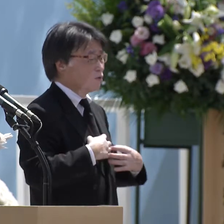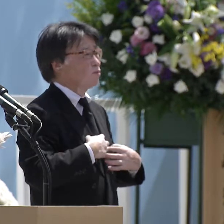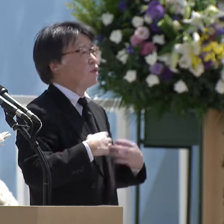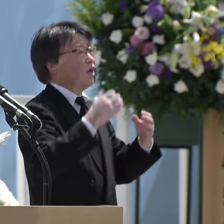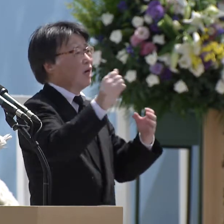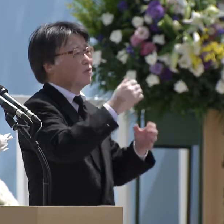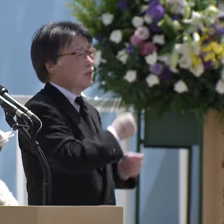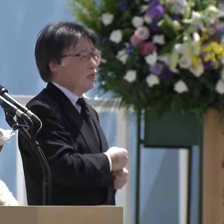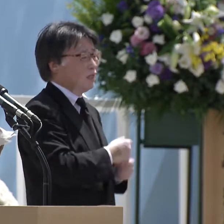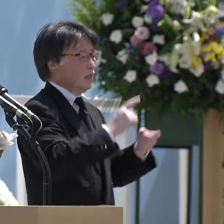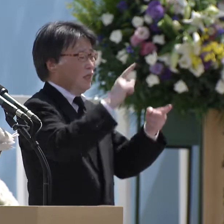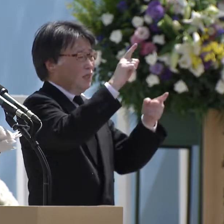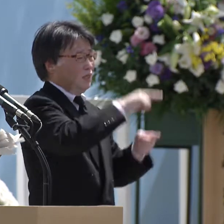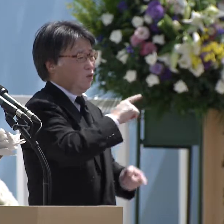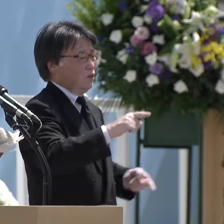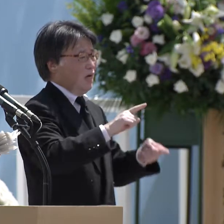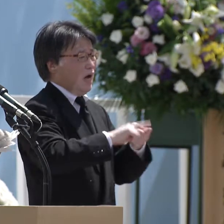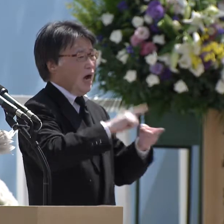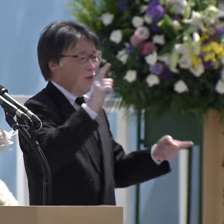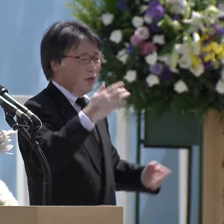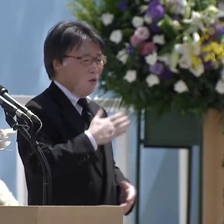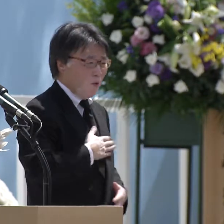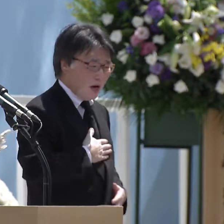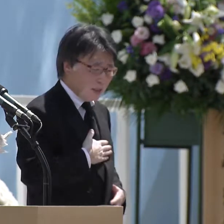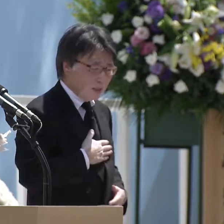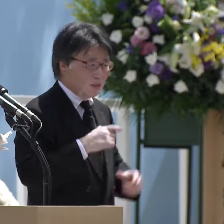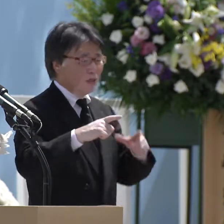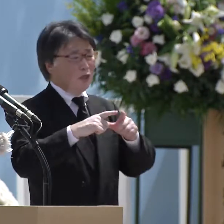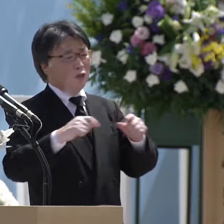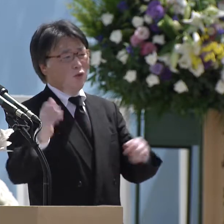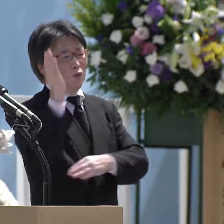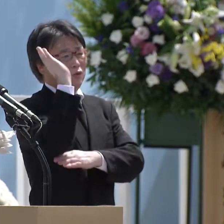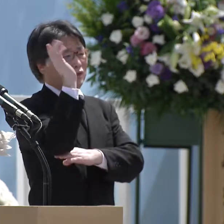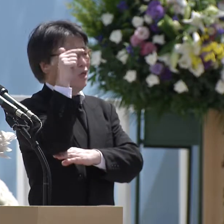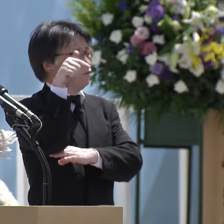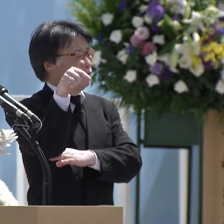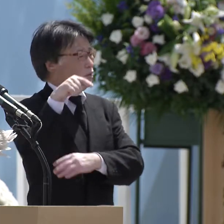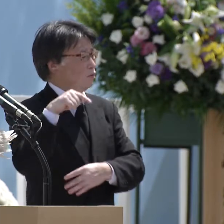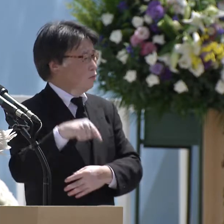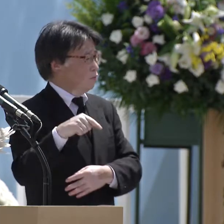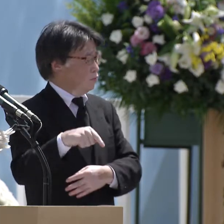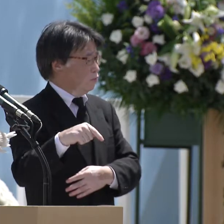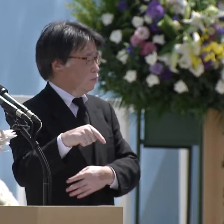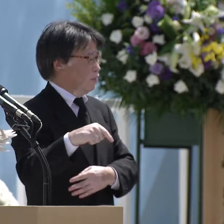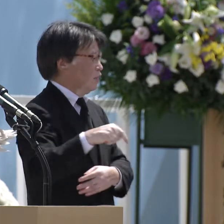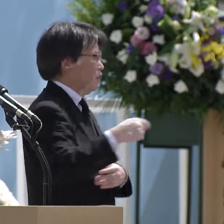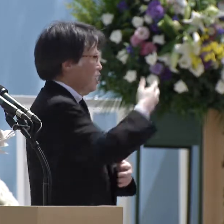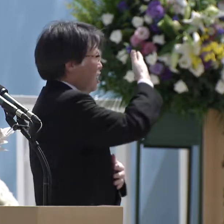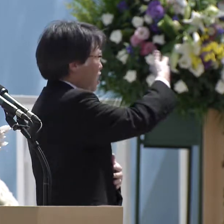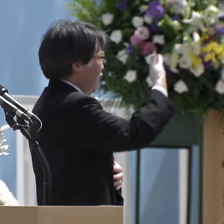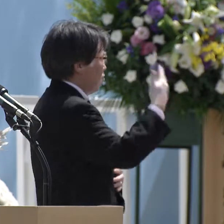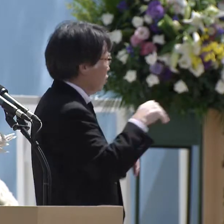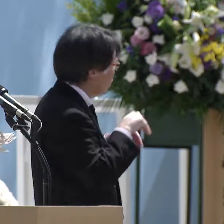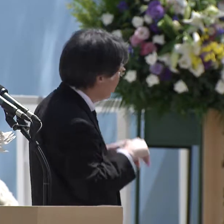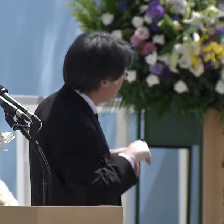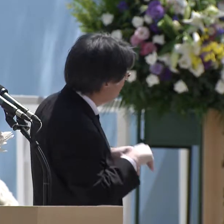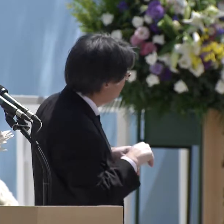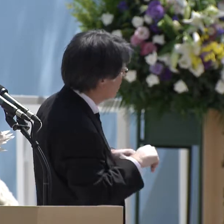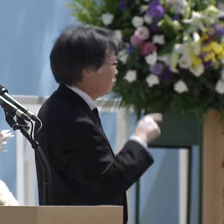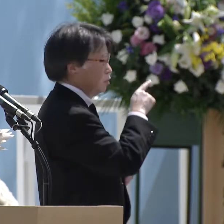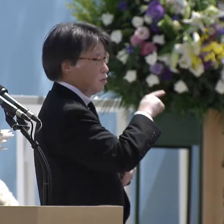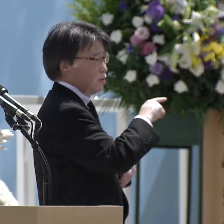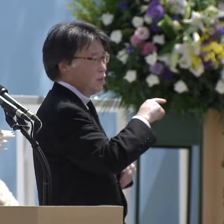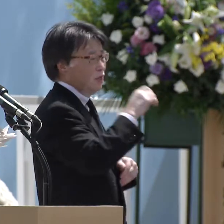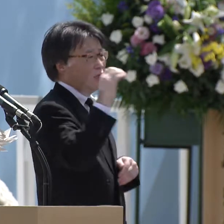非人道性を最もよく知っているはずの日本政府は、同盟国アメリカの意に従って、